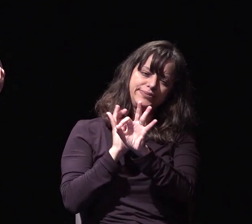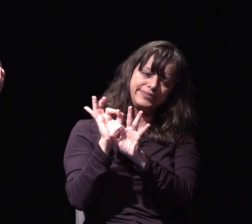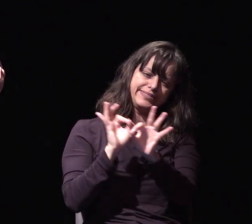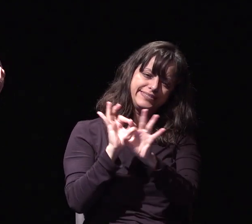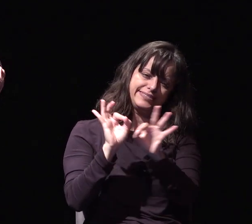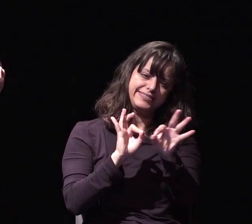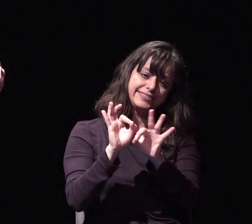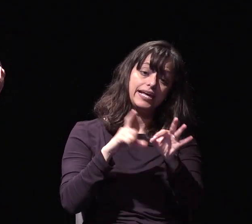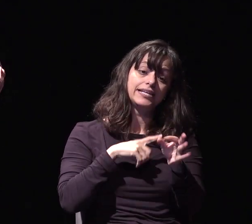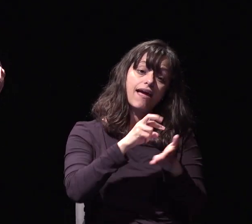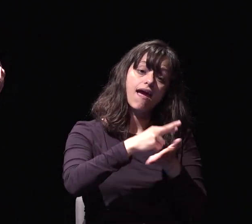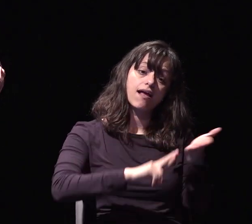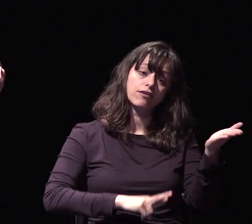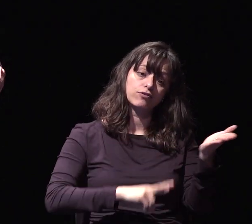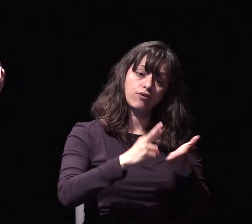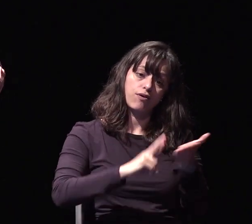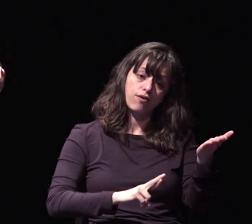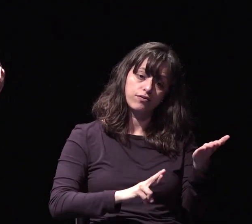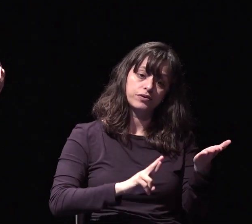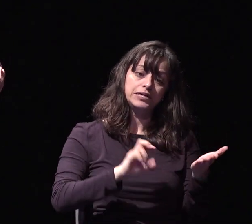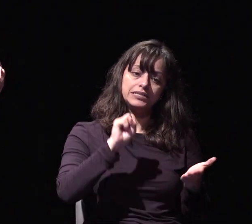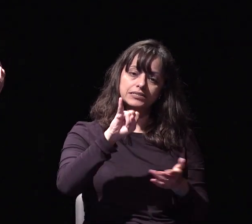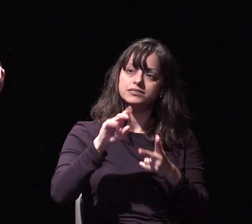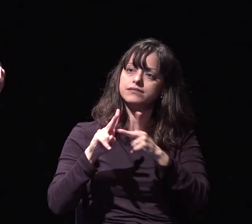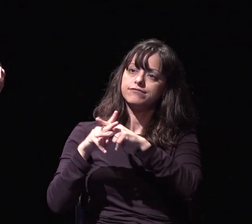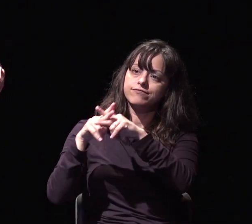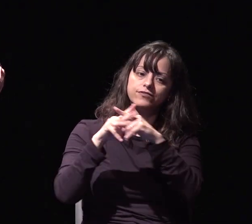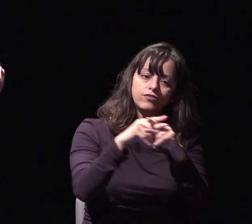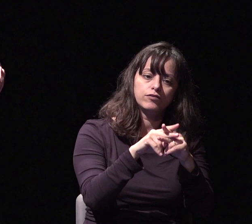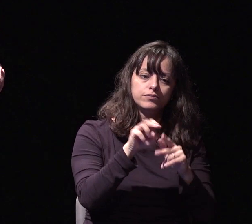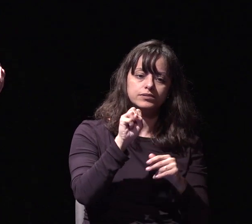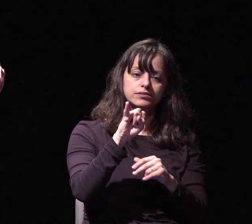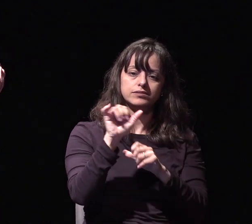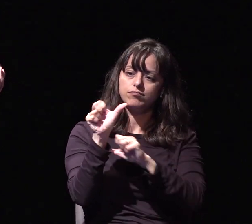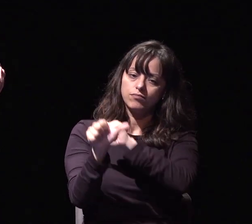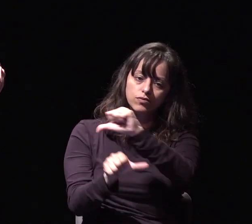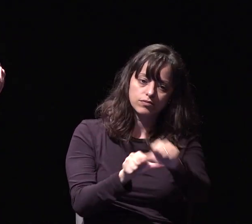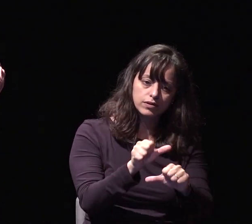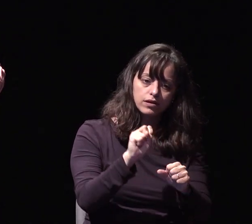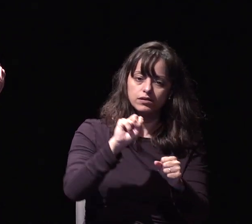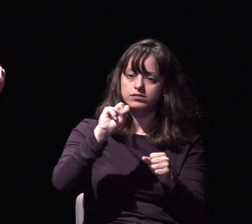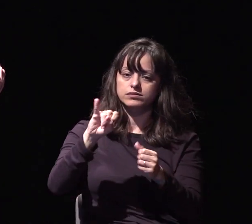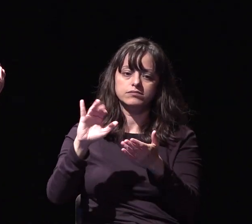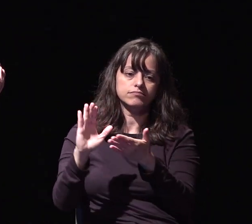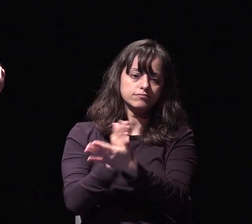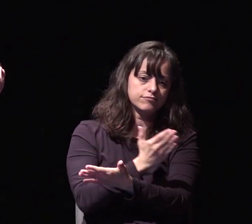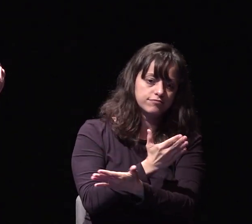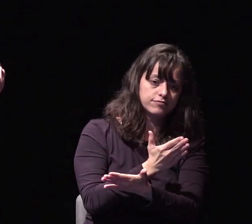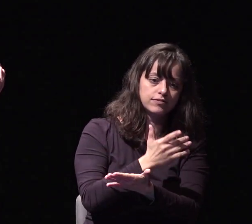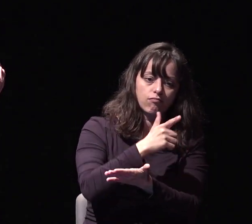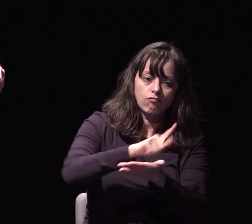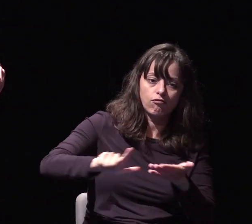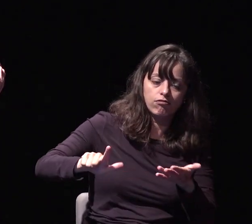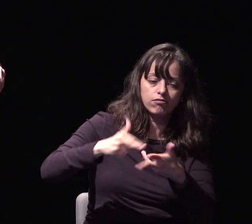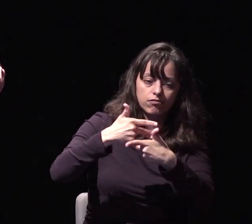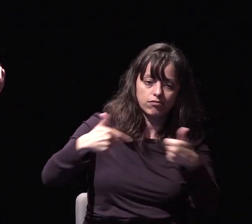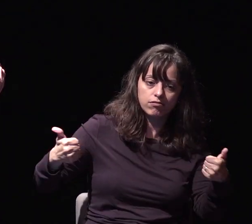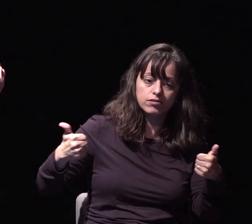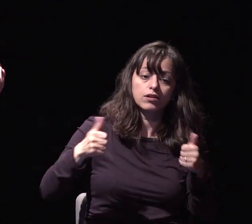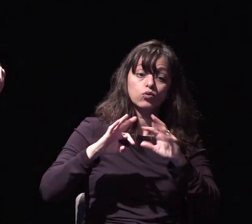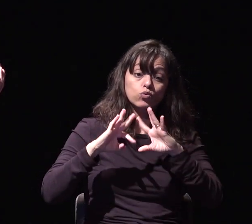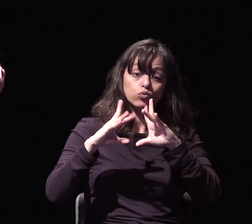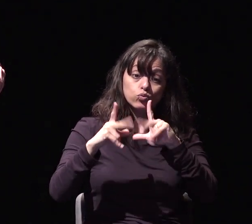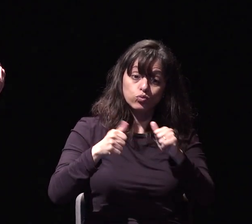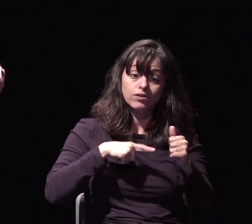organizados todos os relatórios de todas as intervenções que foram realizadas nesse prédio. Acho muito importante isso,